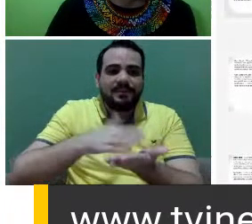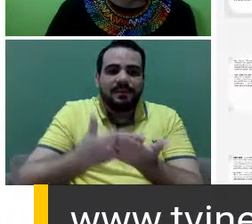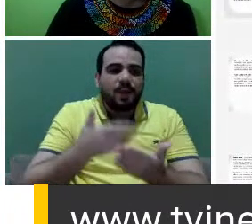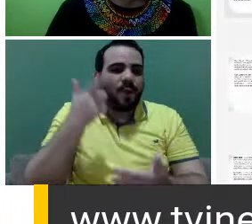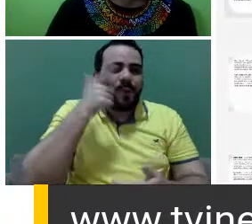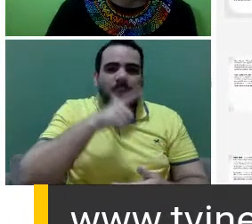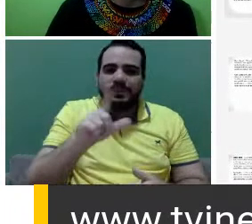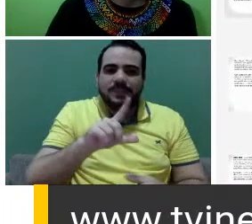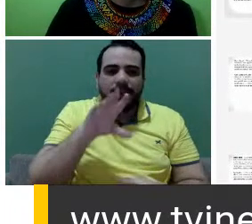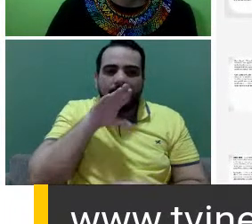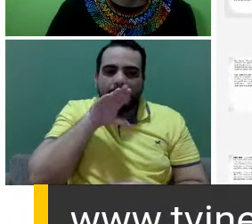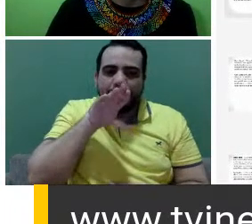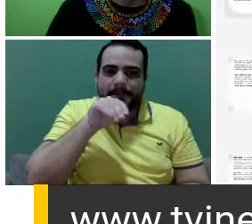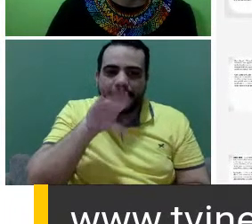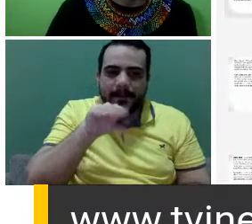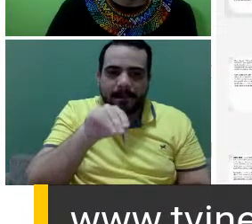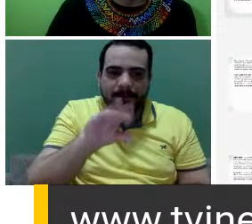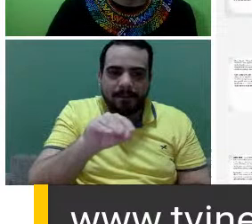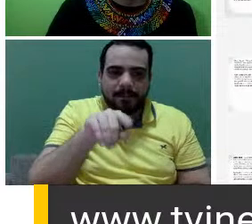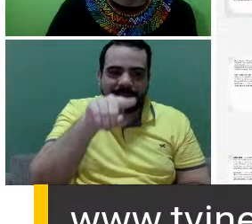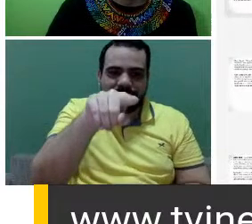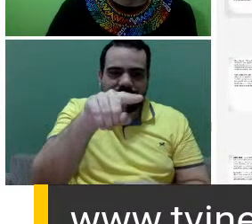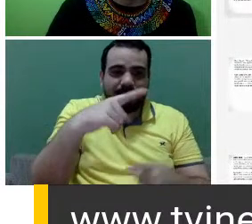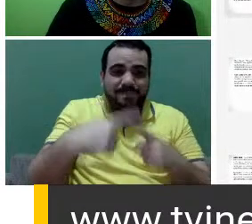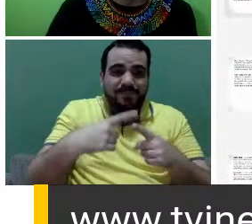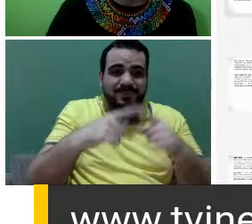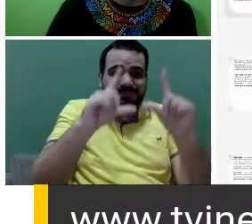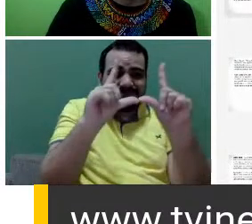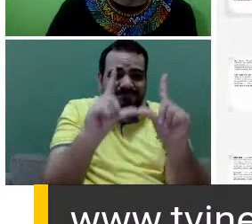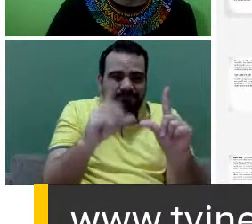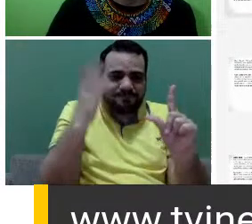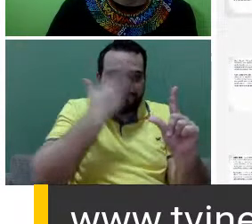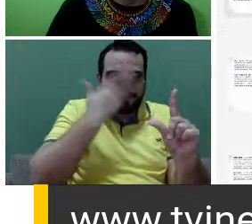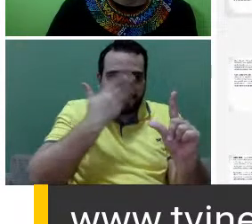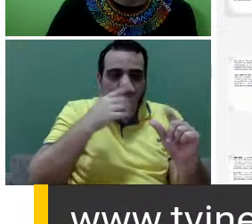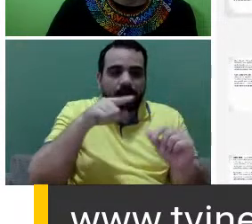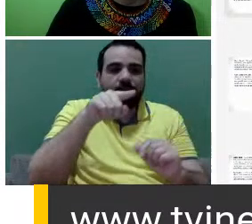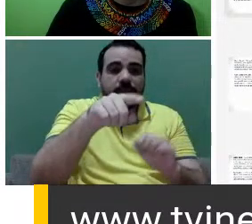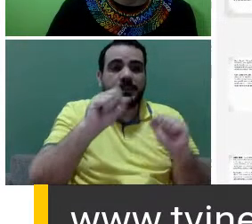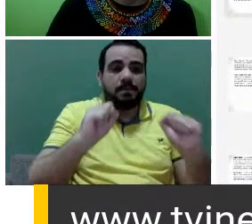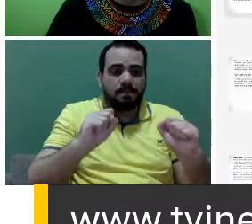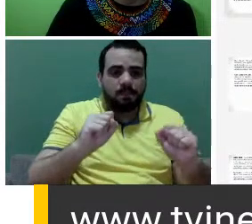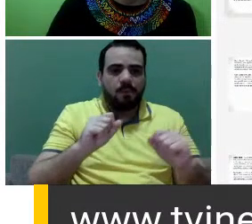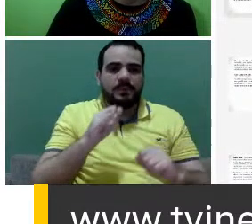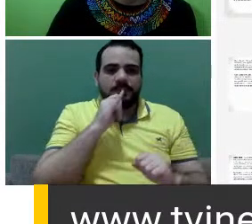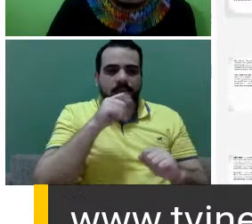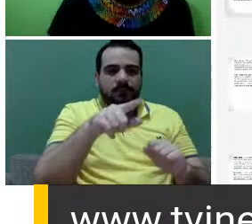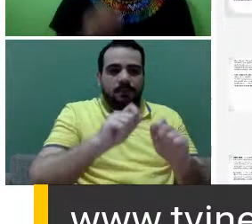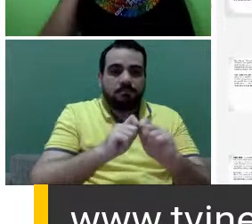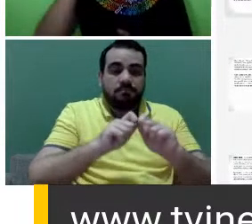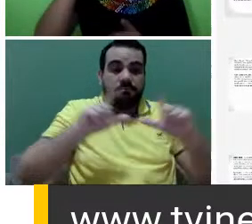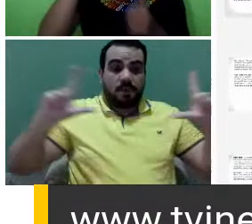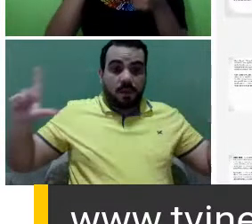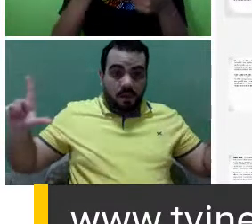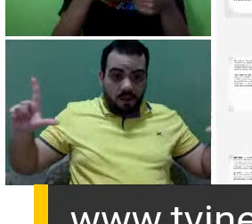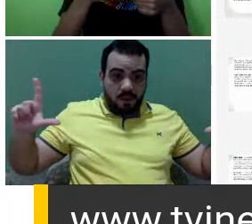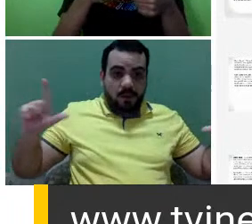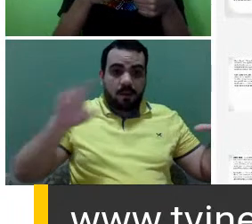o Wesley espera um pouquinho porque o intérprete ele não tá conseguindo te acompanhar